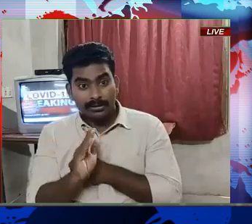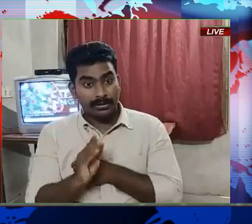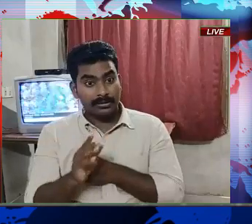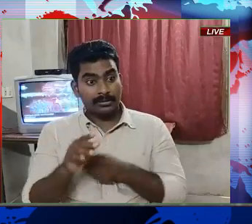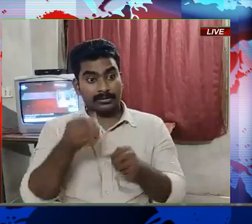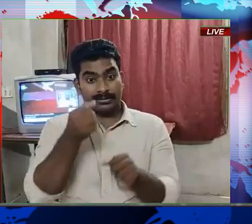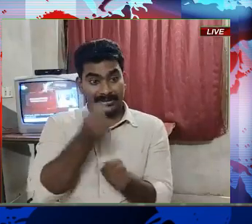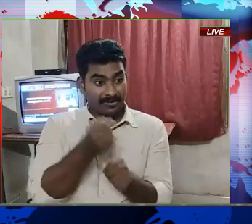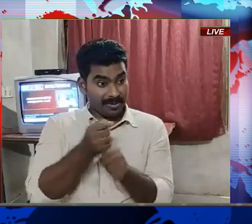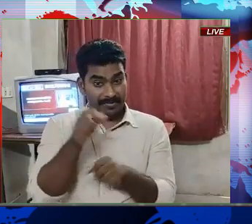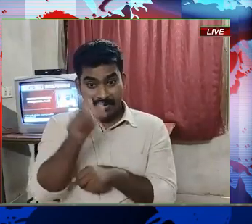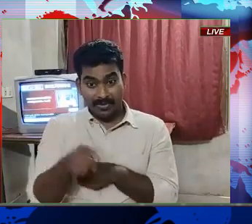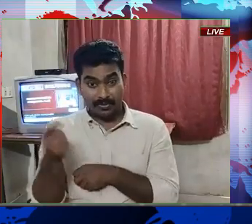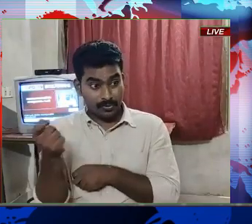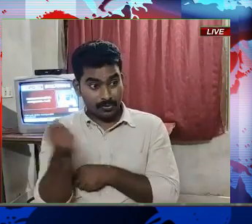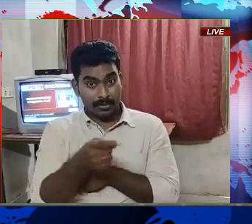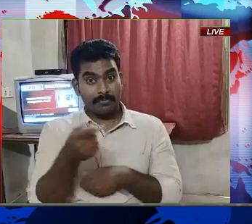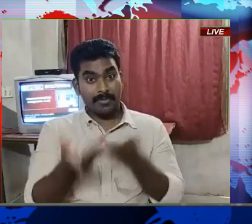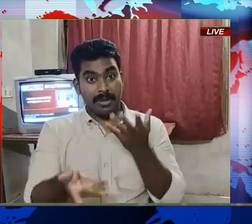ഇതാണ്